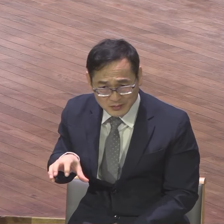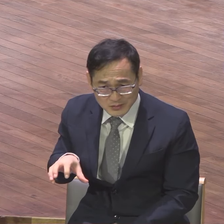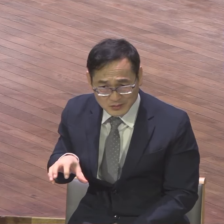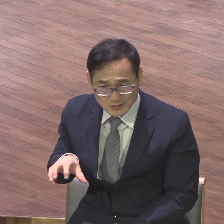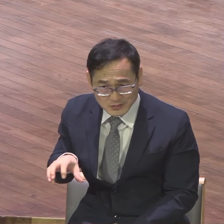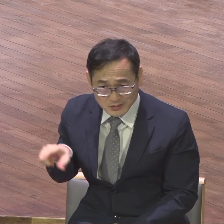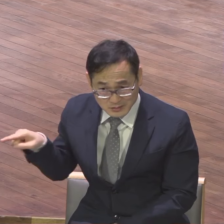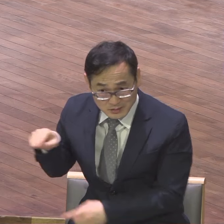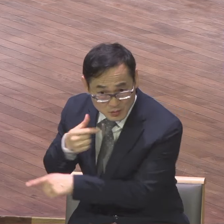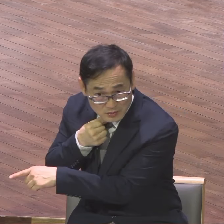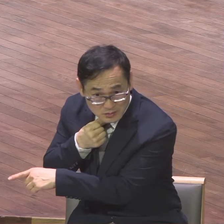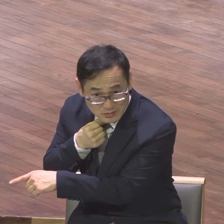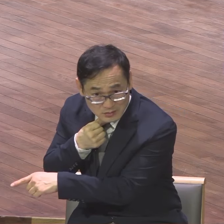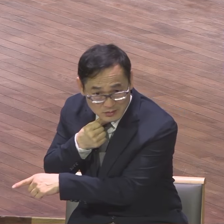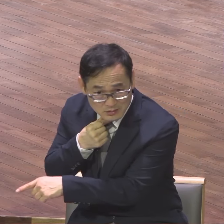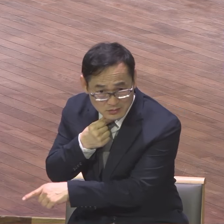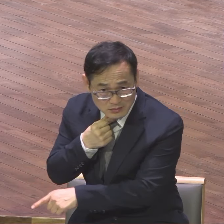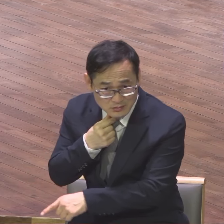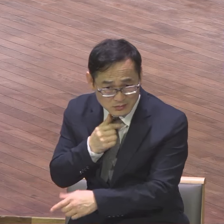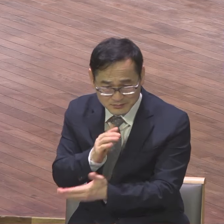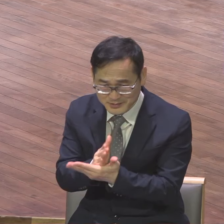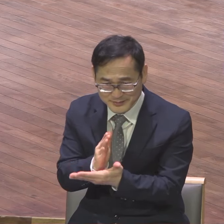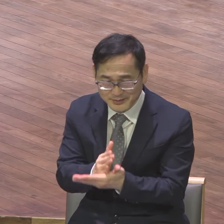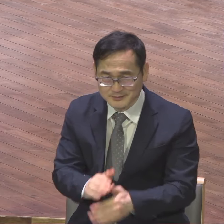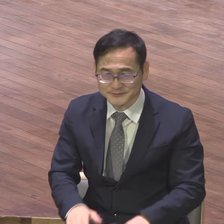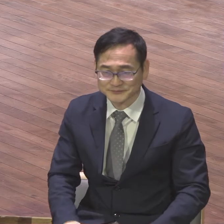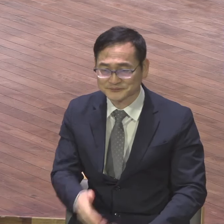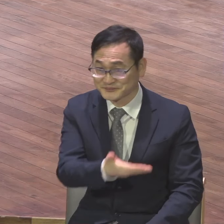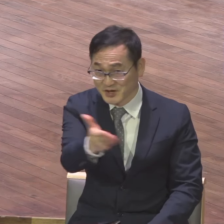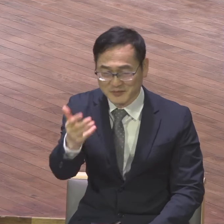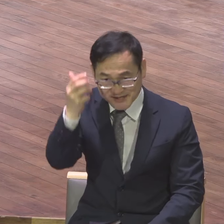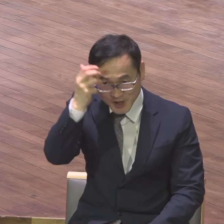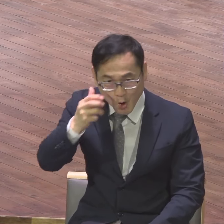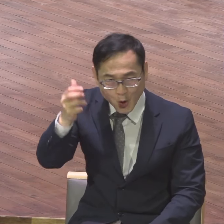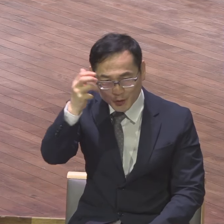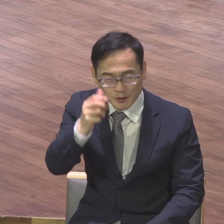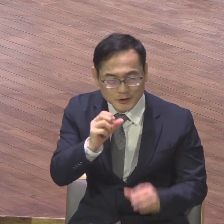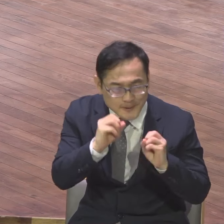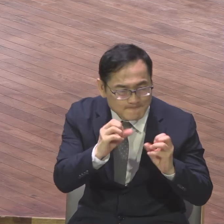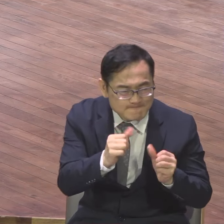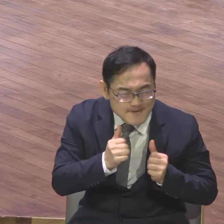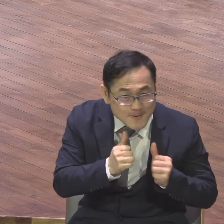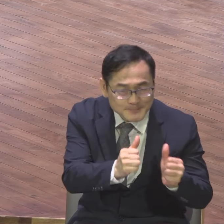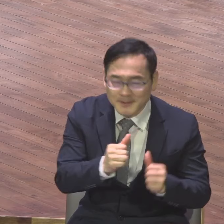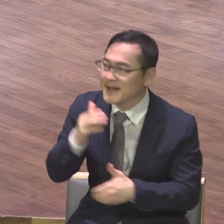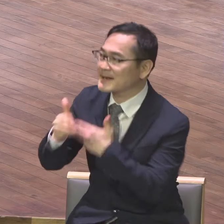자, 오늘부터 우리 예언 가족들은 당당하게 하나님 앞에 나오시기를 바랍니다.